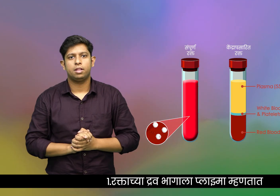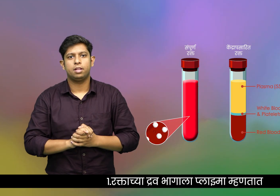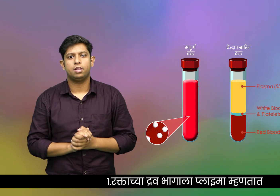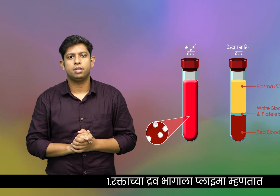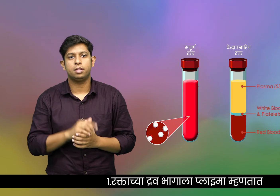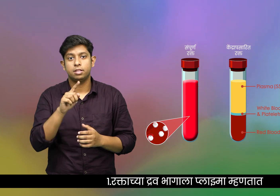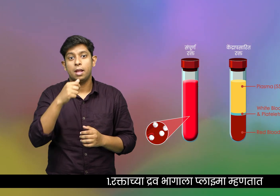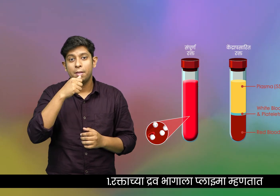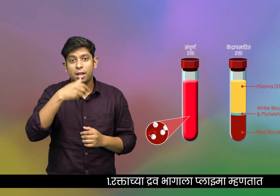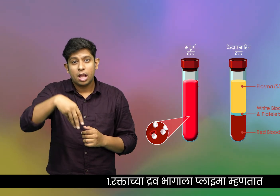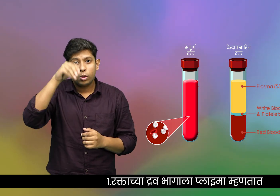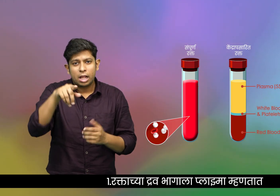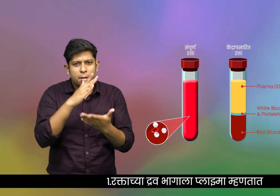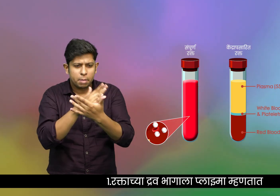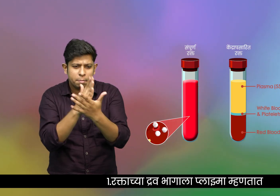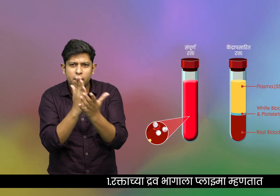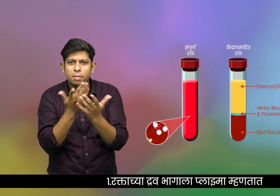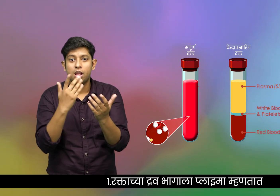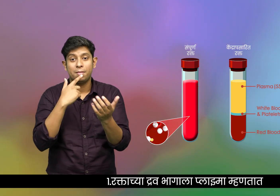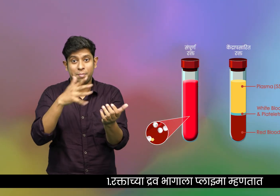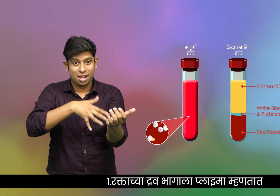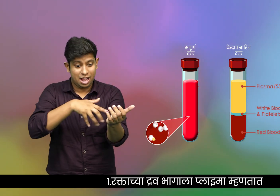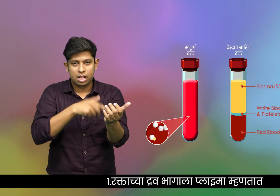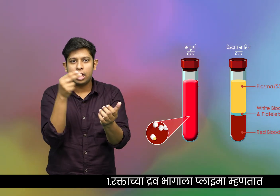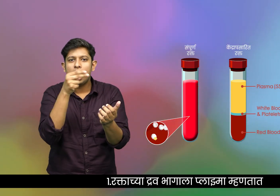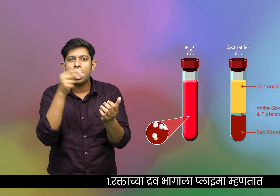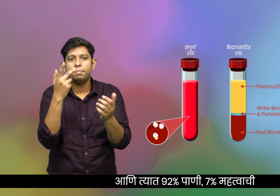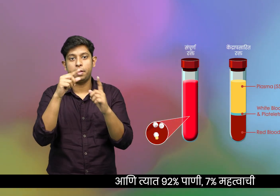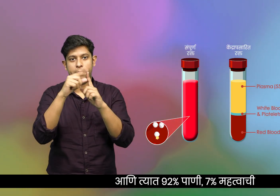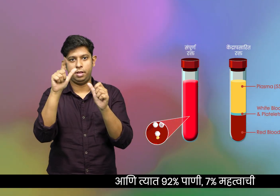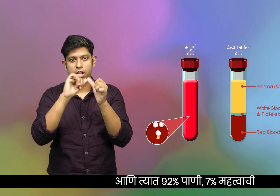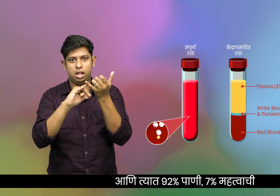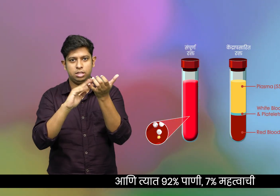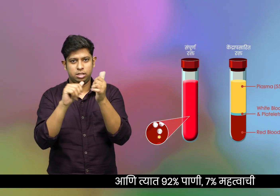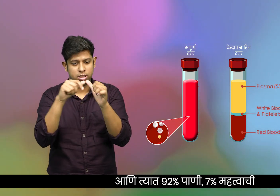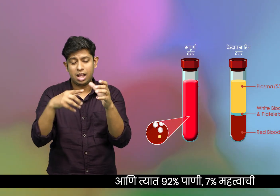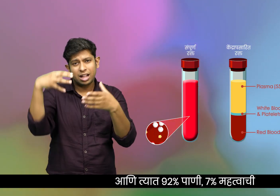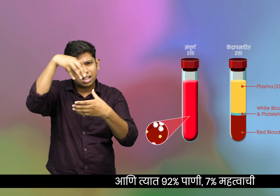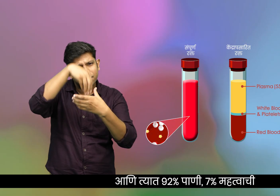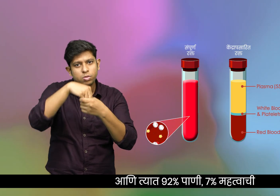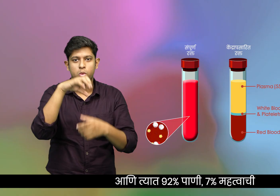पहिला, रक्ताचा द्रव भागाला प्लाझ्मा म्हणतात आणि त्यात 92% पाणी